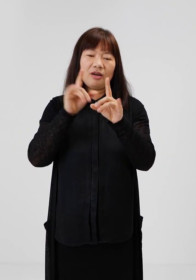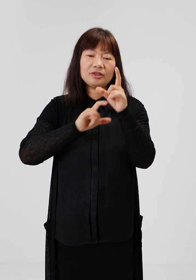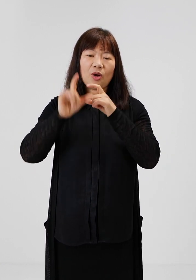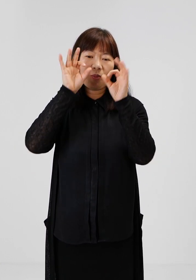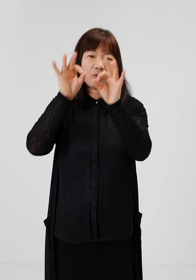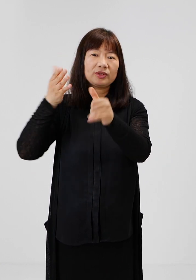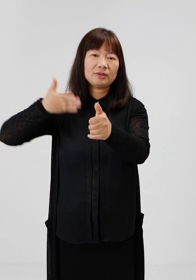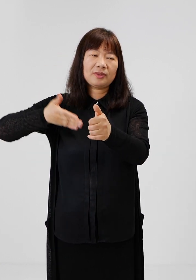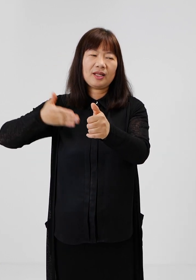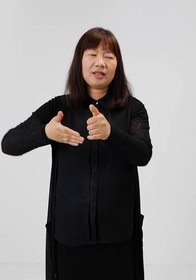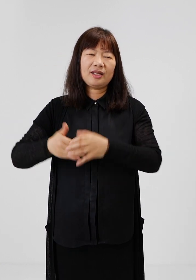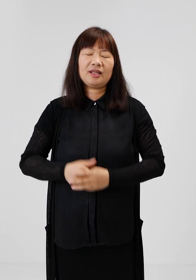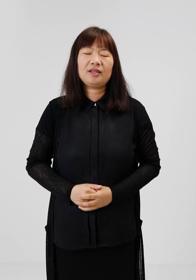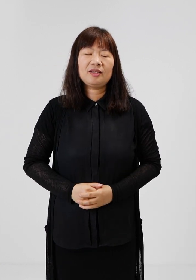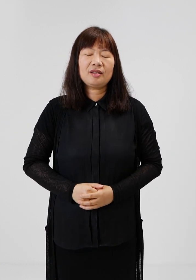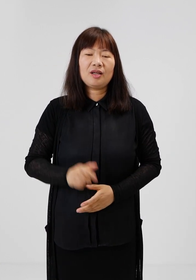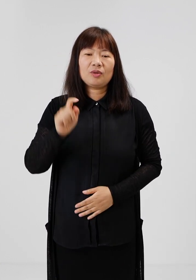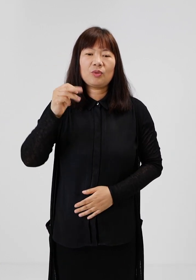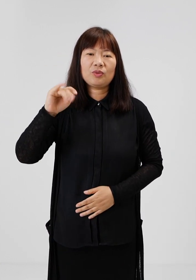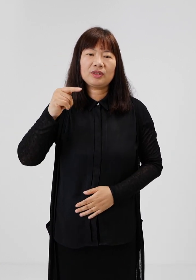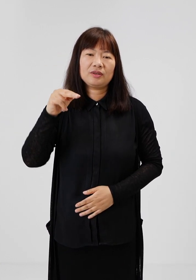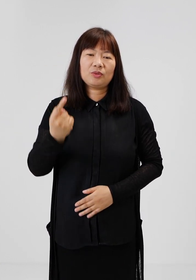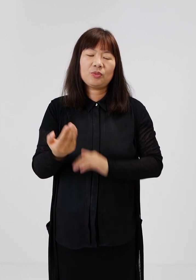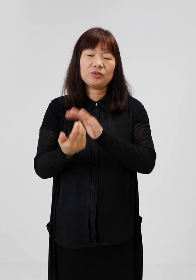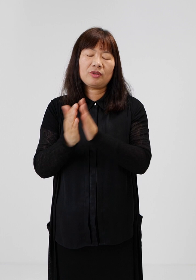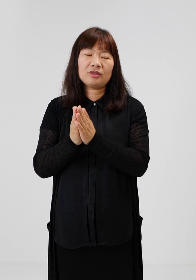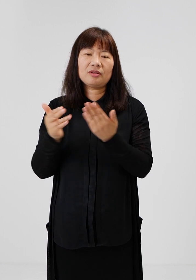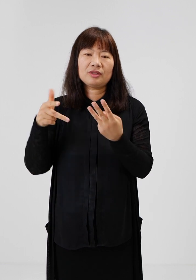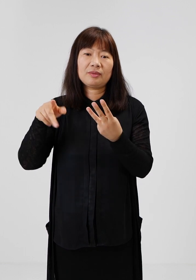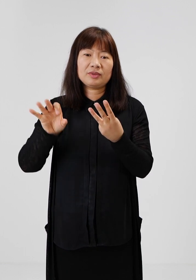보도록 하겠습니다. 고린도전서 3장.